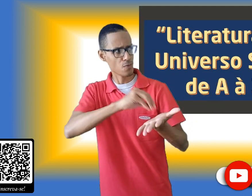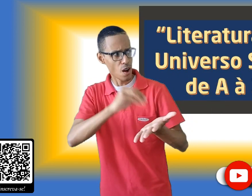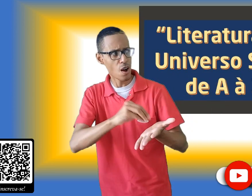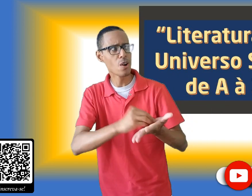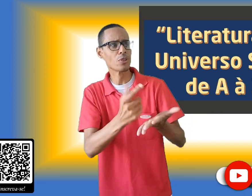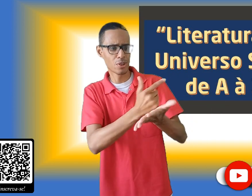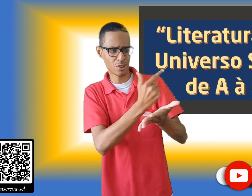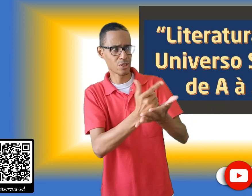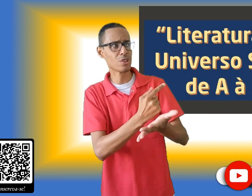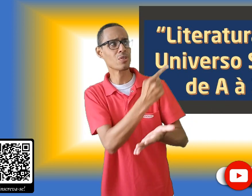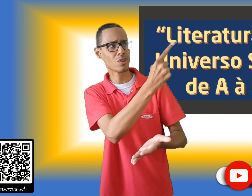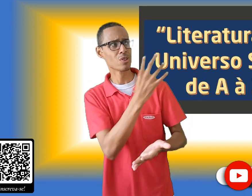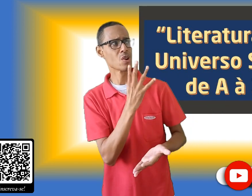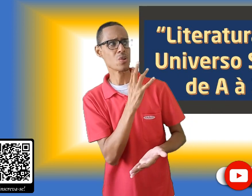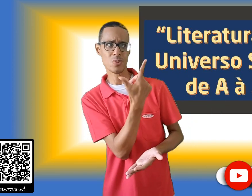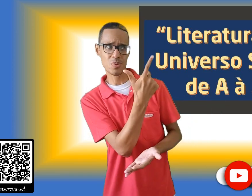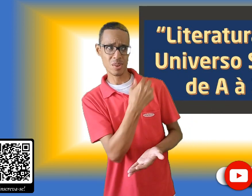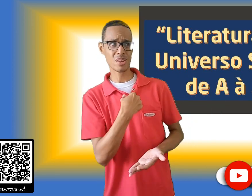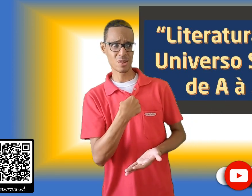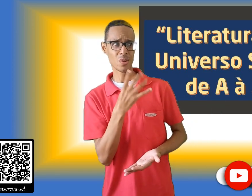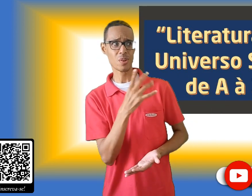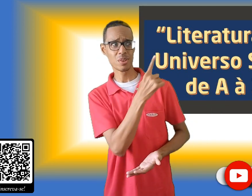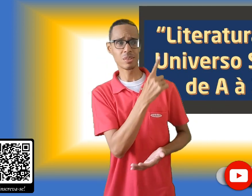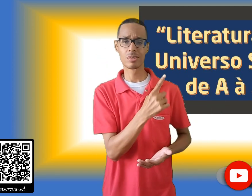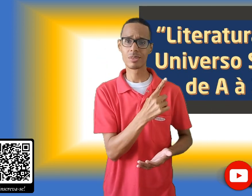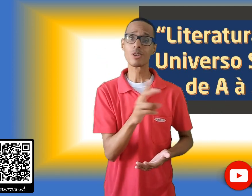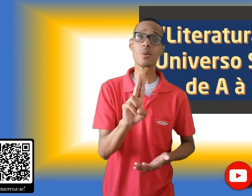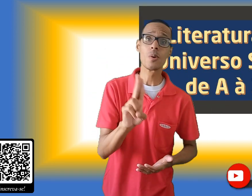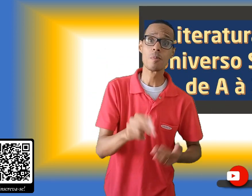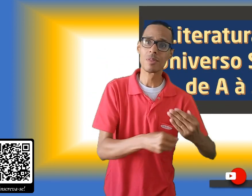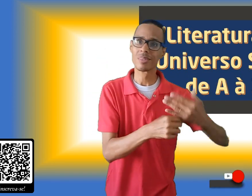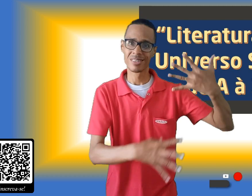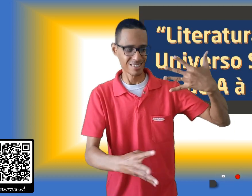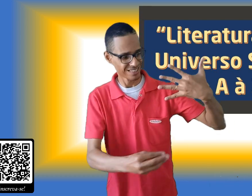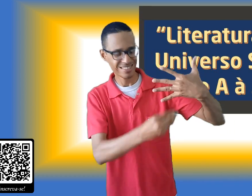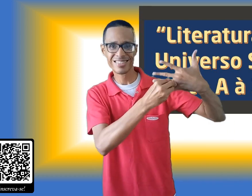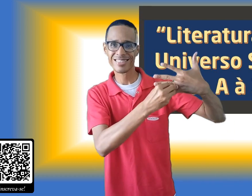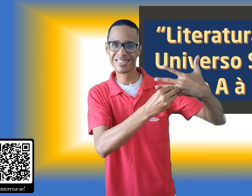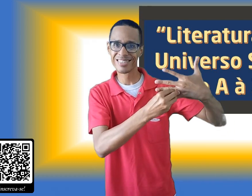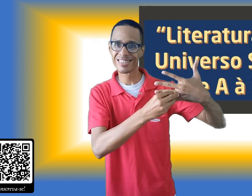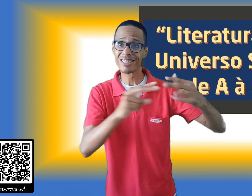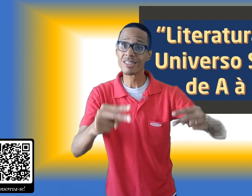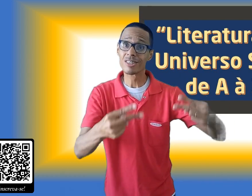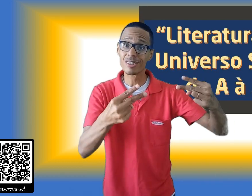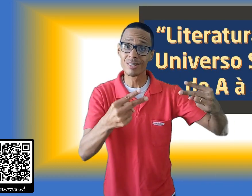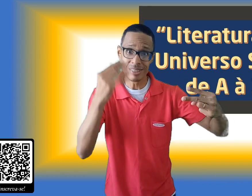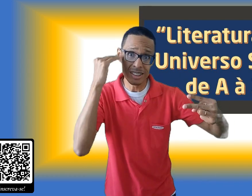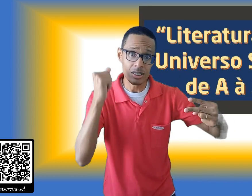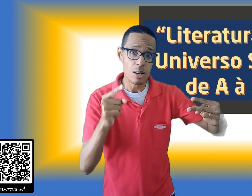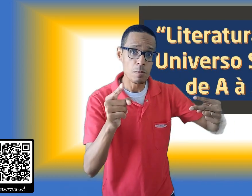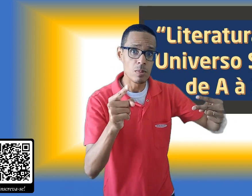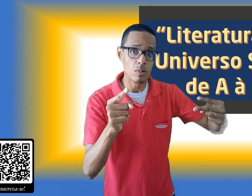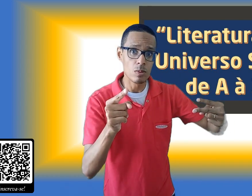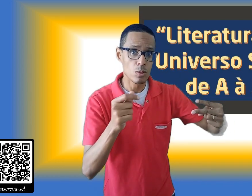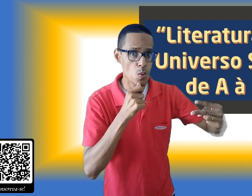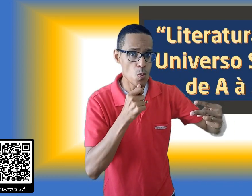título que você conhece, é só escrever o nome dele aqui nos comentários e se você não tiver a fonte pra